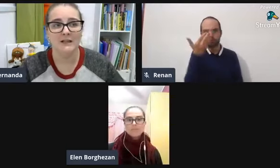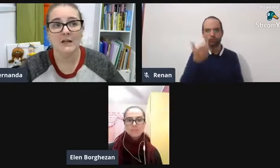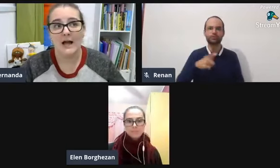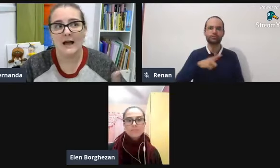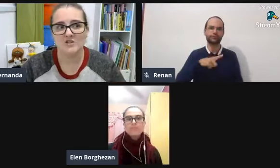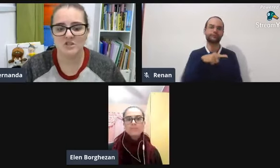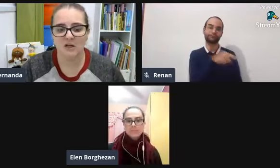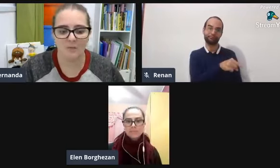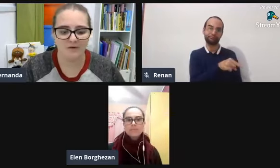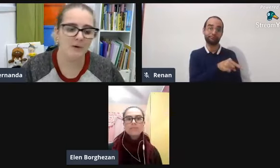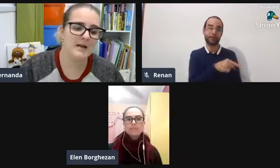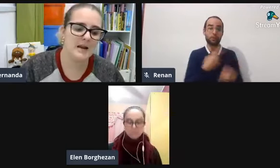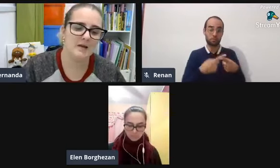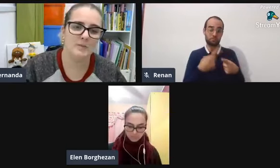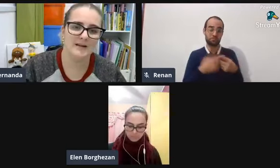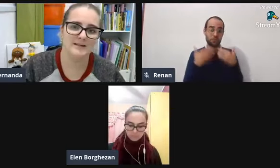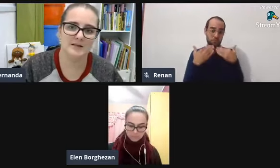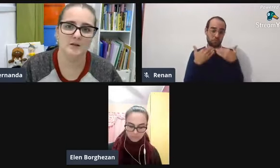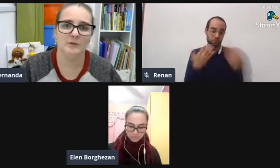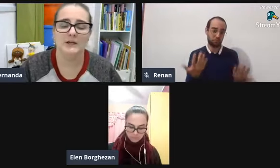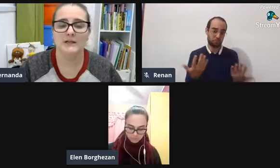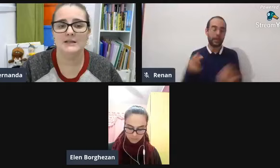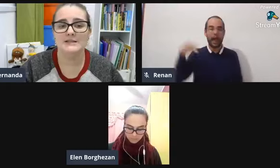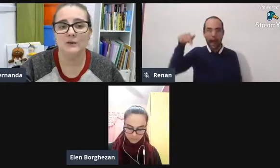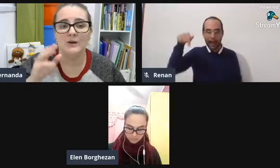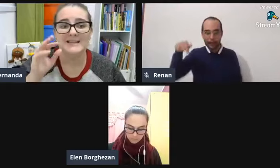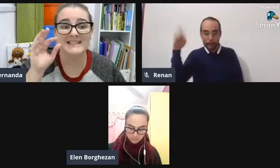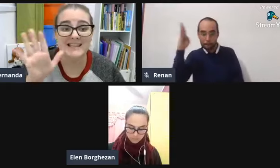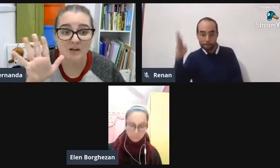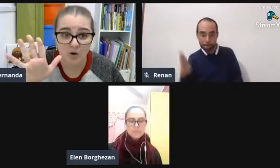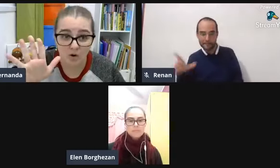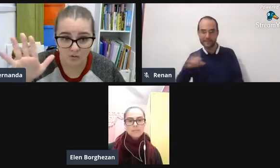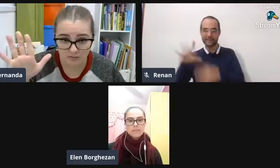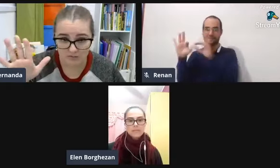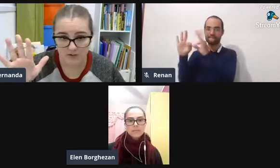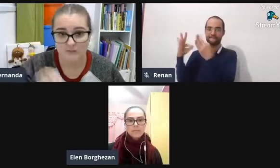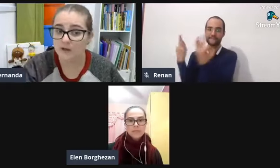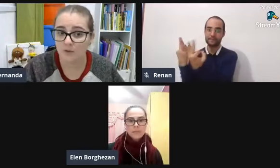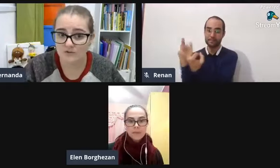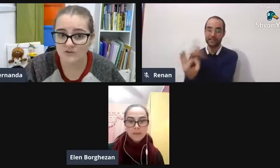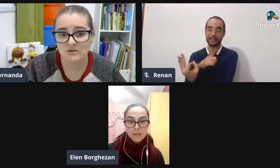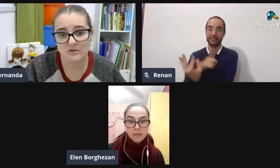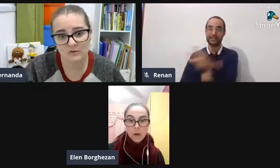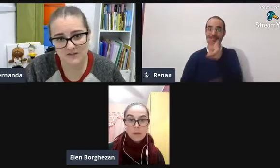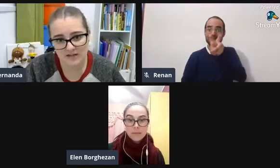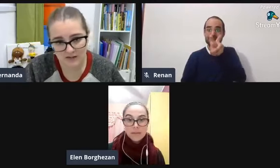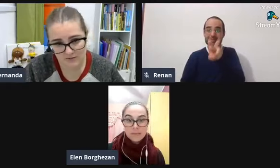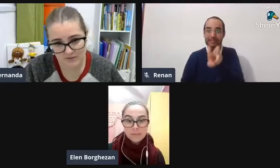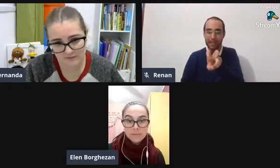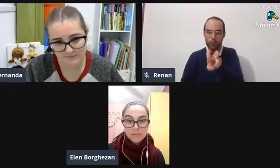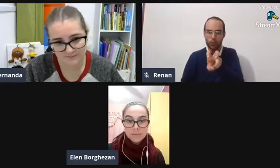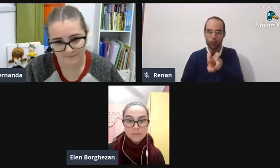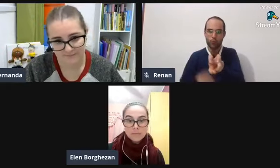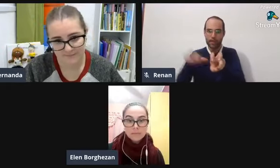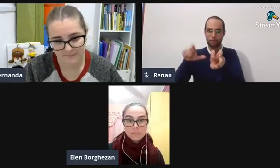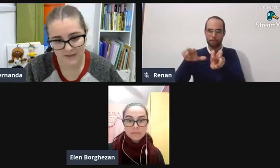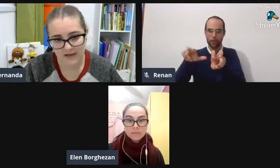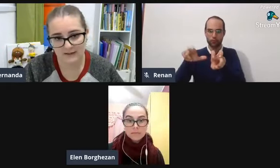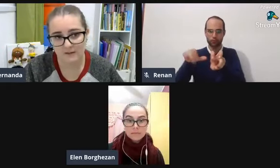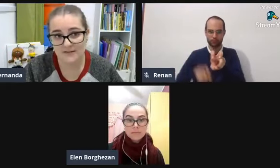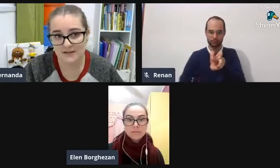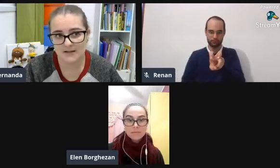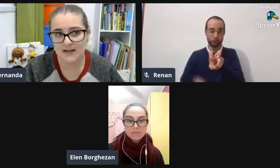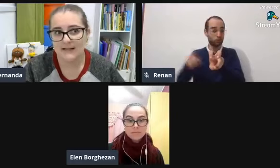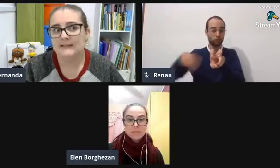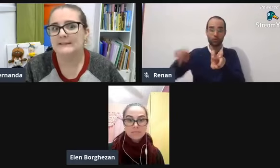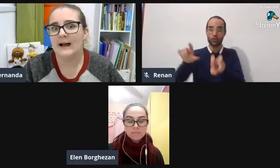bola. A gente tem uma família aqui no Brasil que são 5 irmãos surdo-cegos.